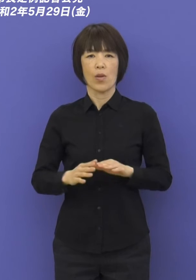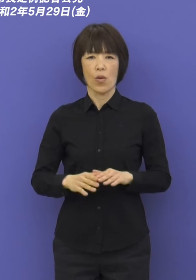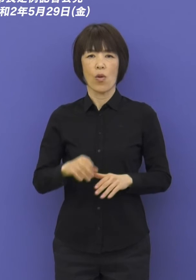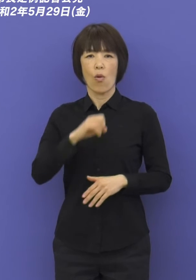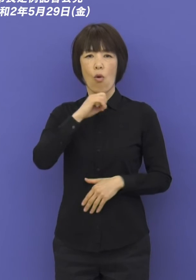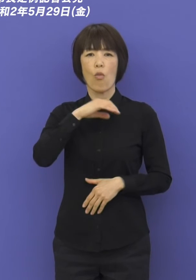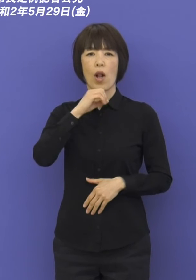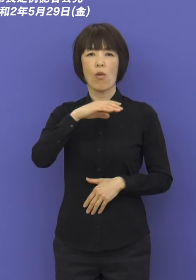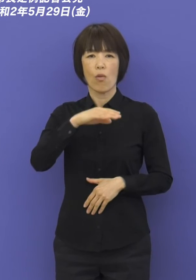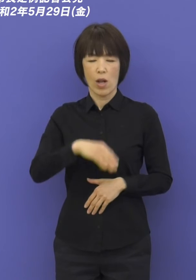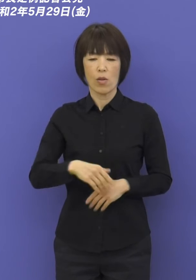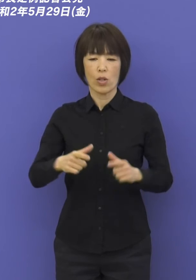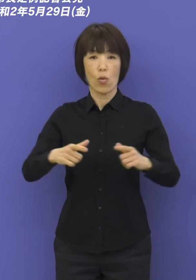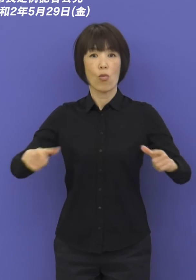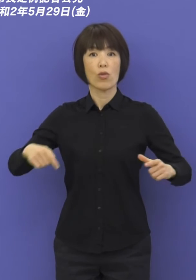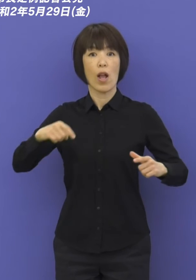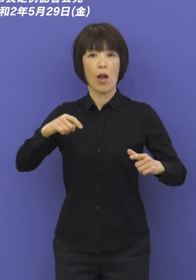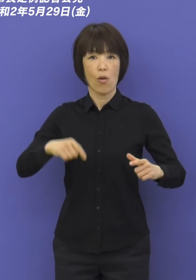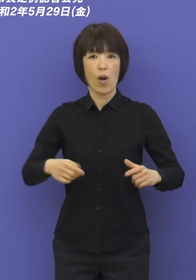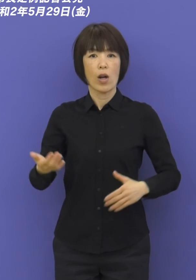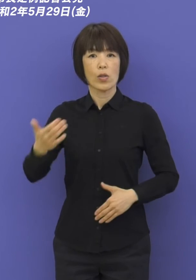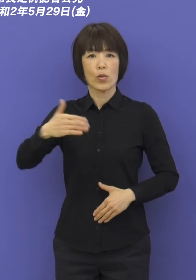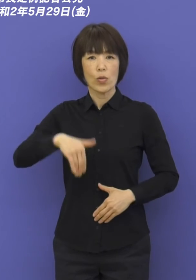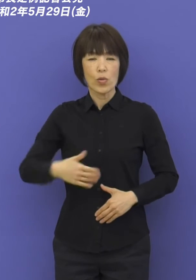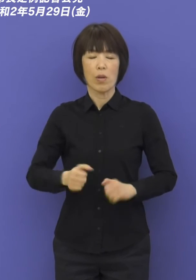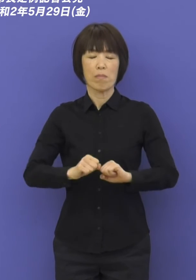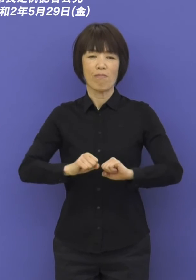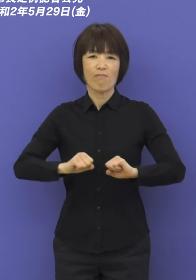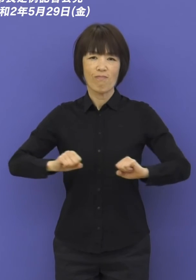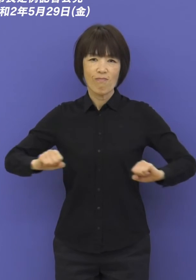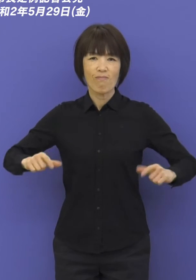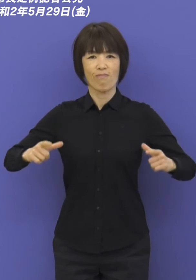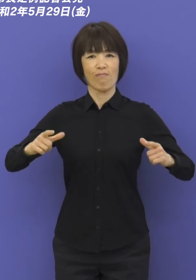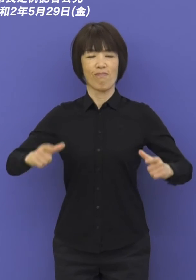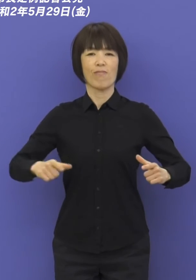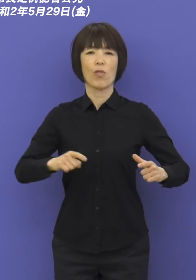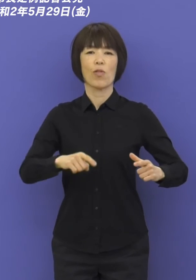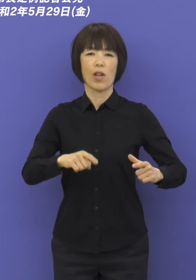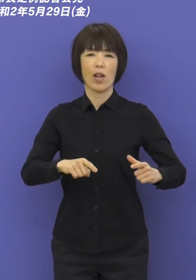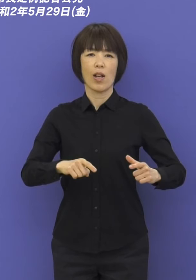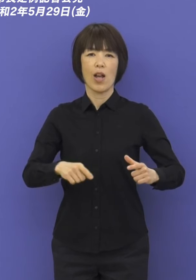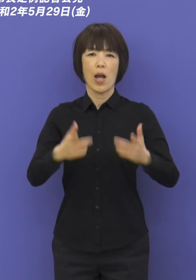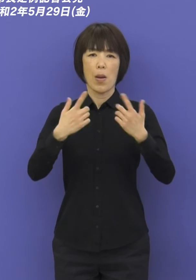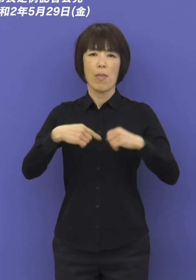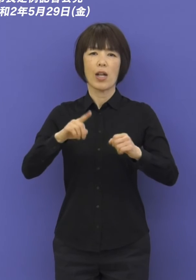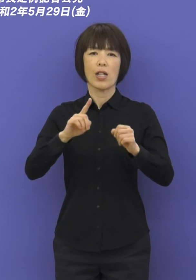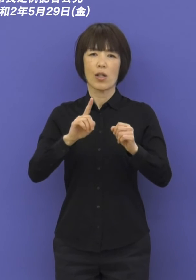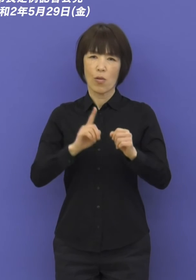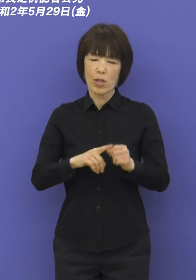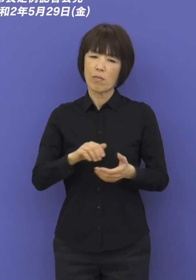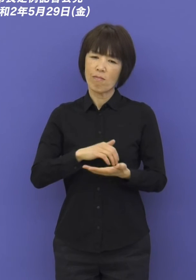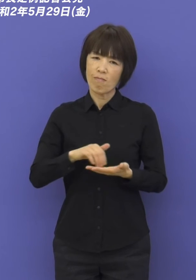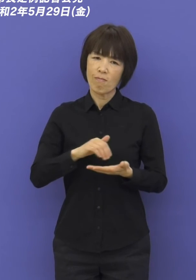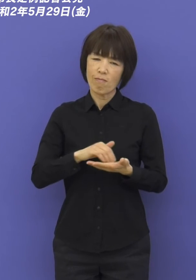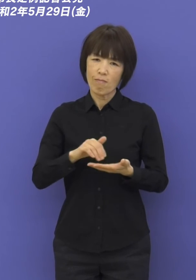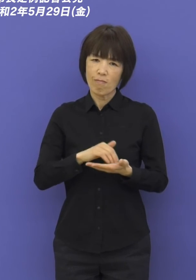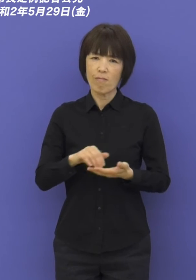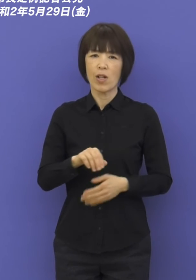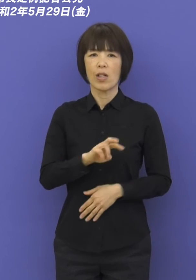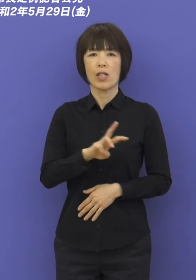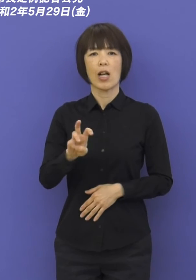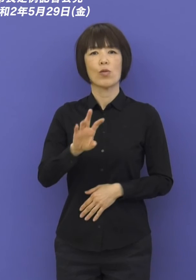公園の花菖蒲園は、九州最大級の花菖蒲園として、 毎年約10万